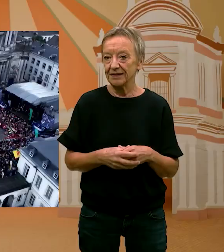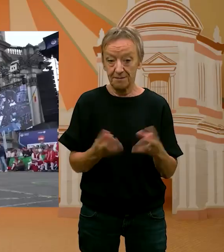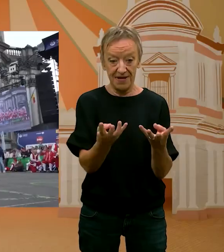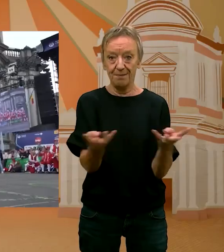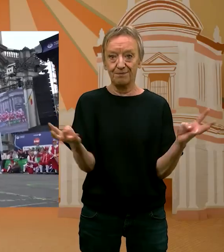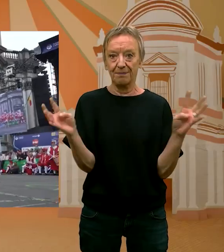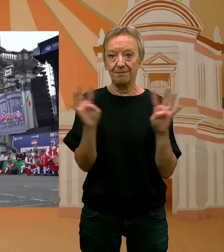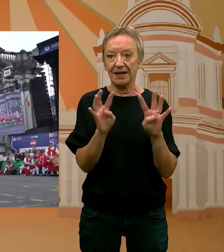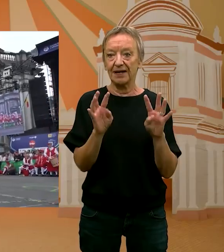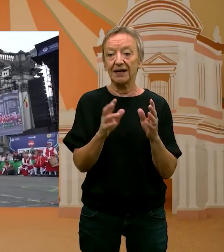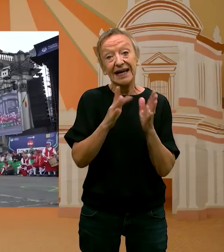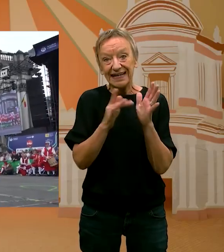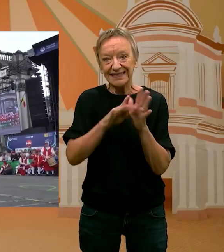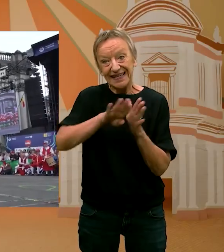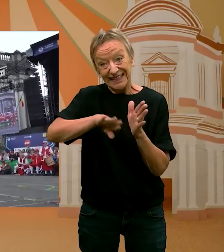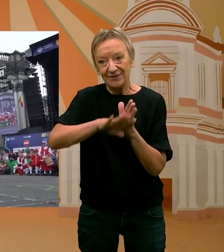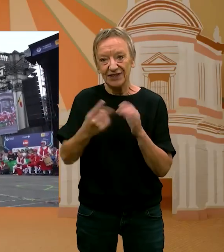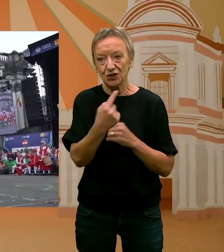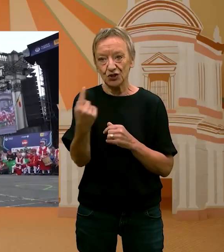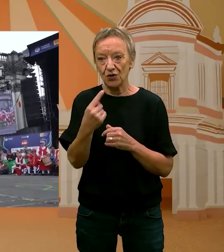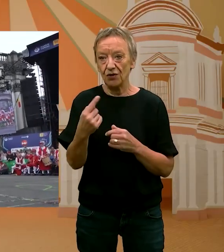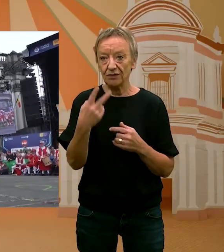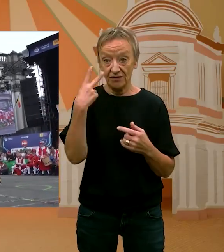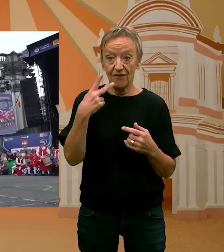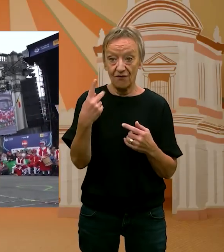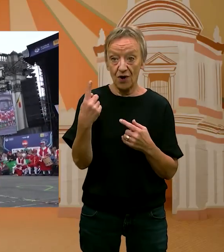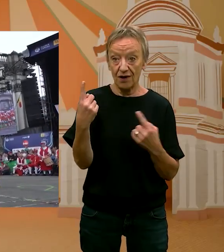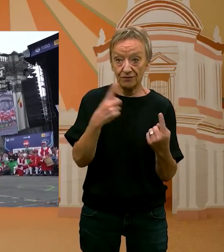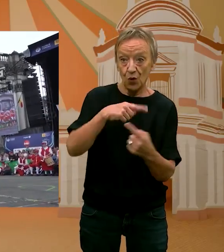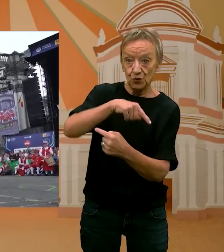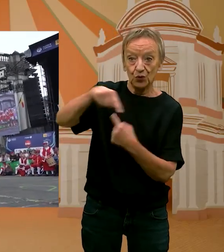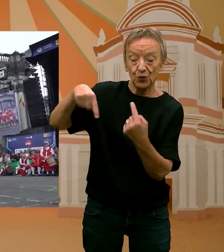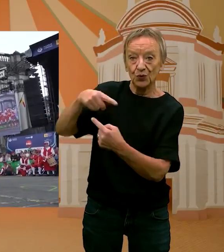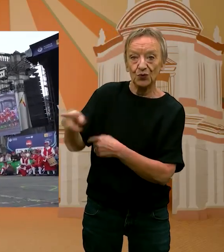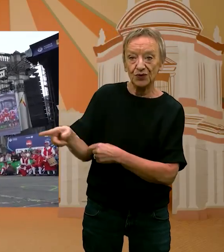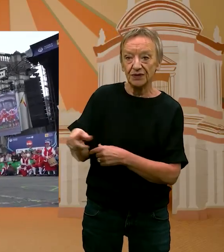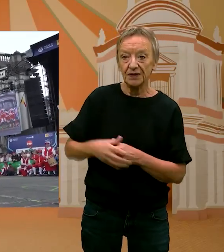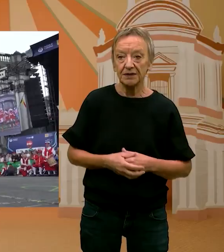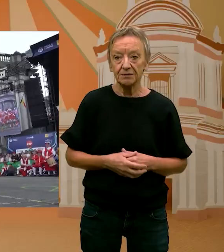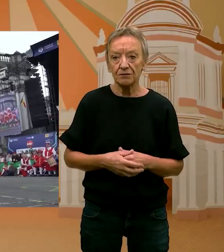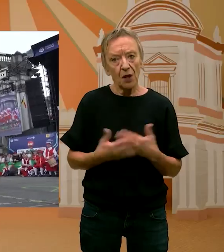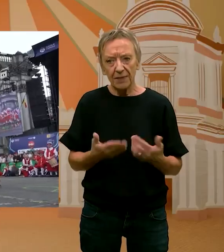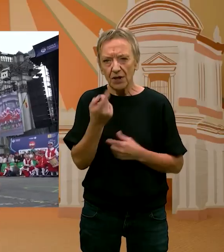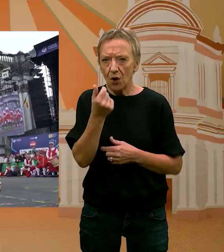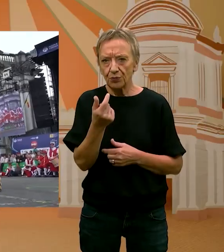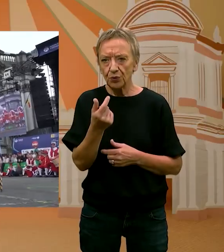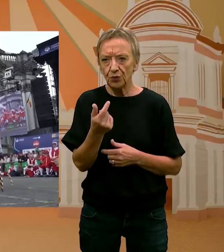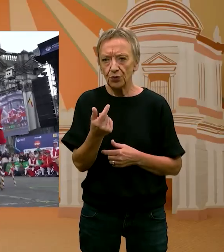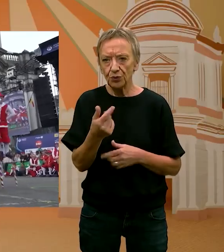isoler, et ça tourne, et là ça s'est légèrement calmé. On voit vraiment deux blocs, hein. On sait très